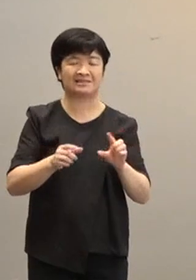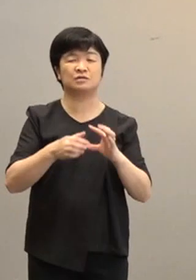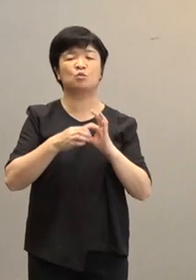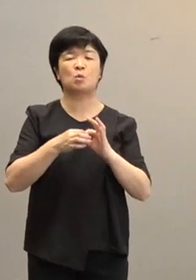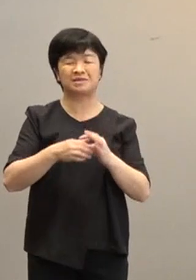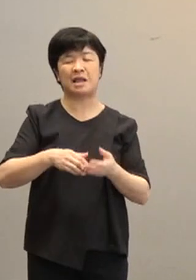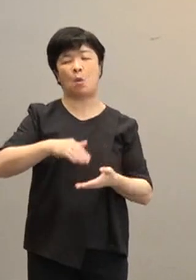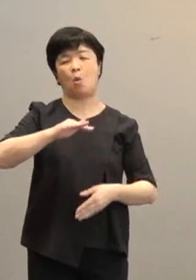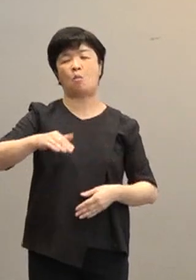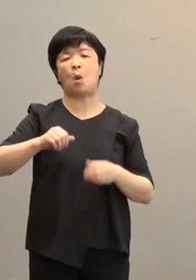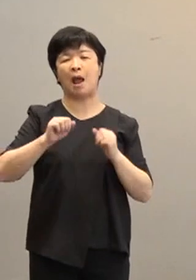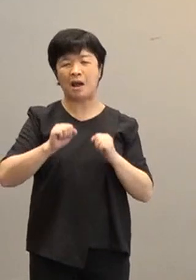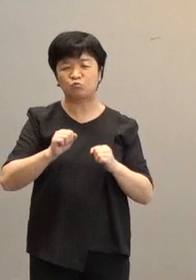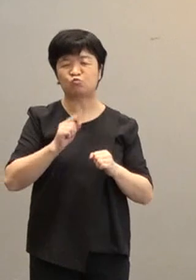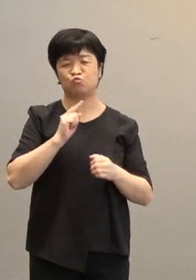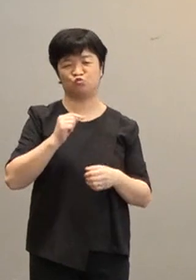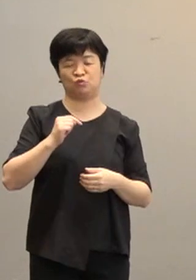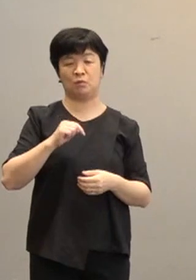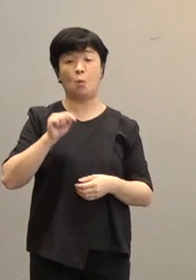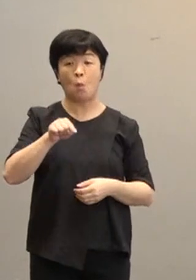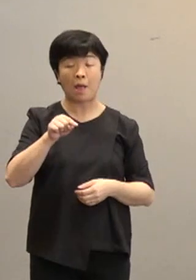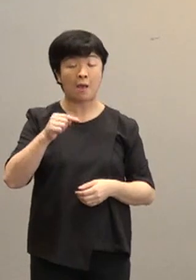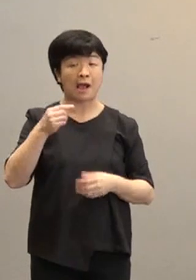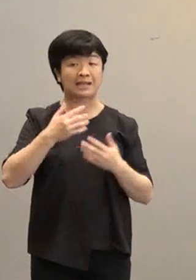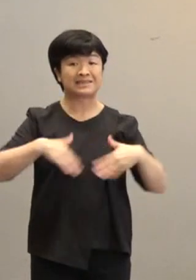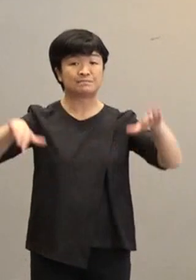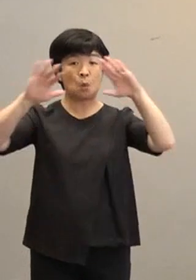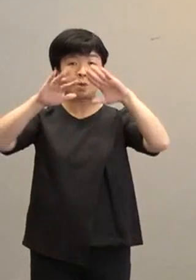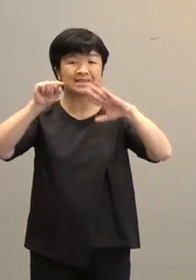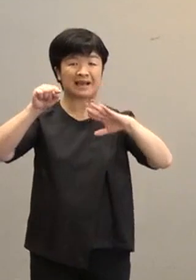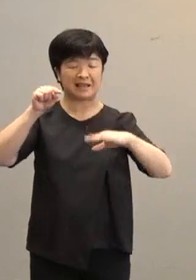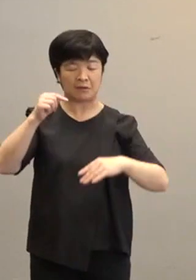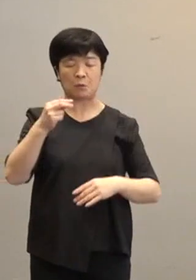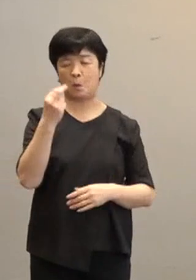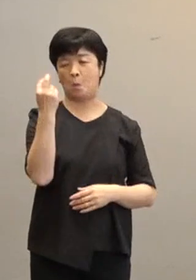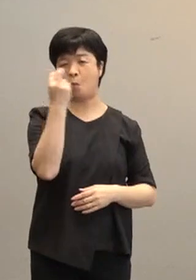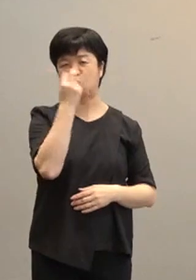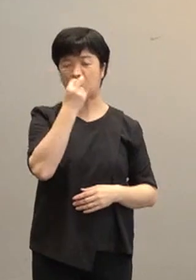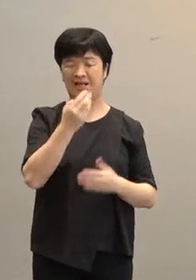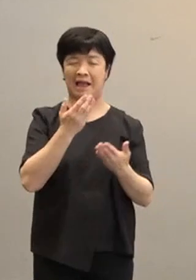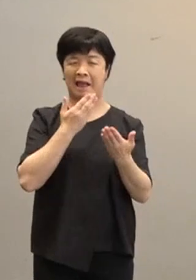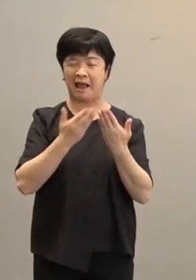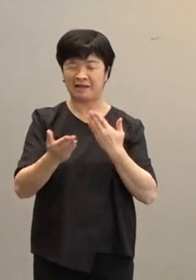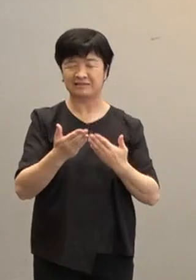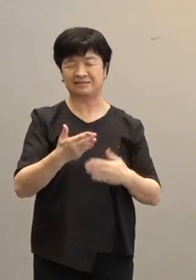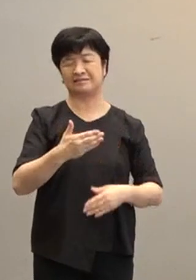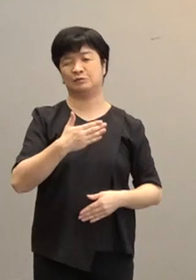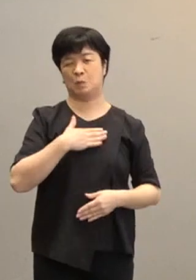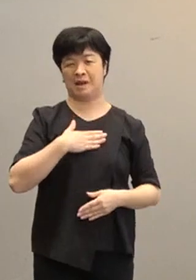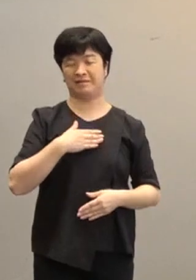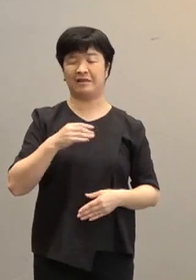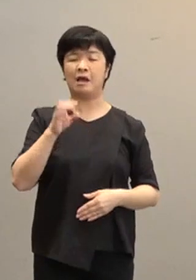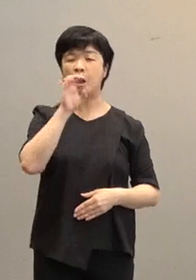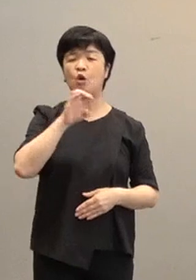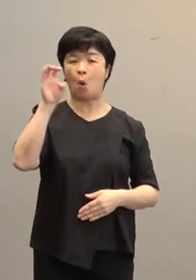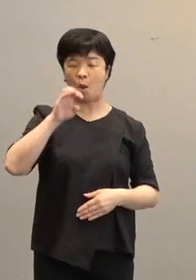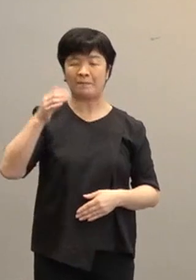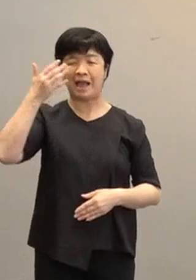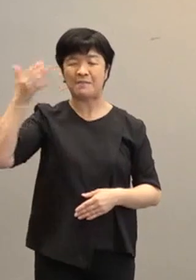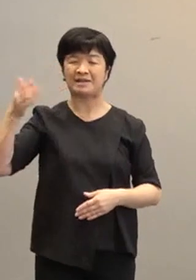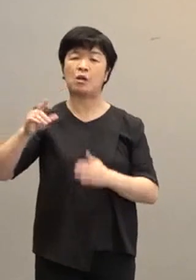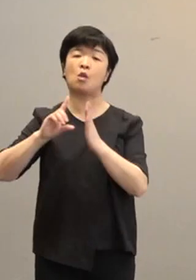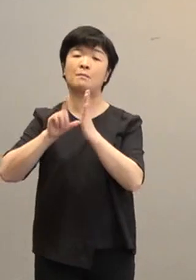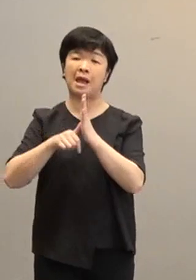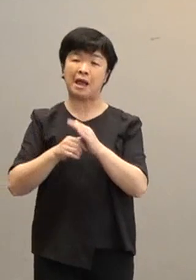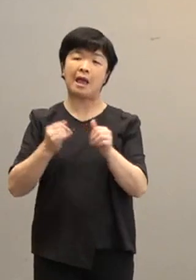本財団が等で調査したその意識調査でもですね、はっきりとまあ欧米の方々は結婚しな